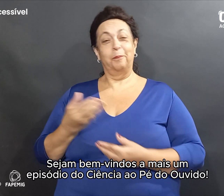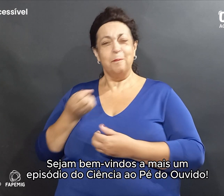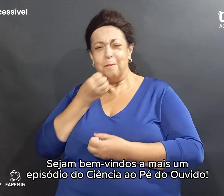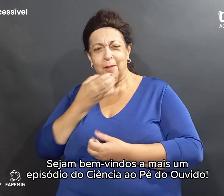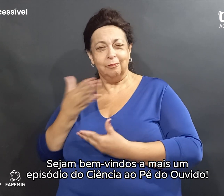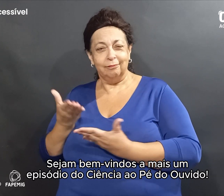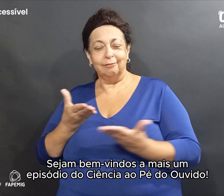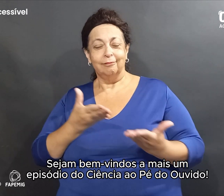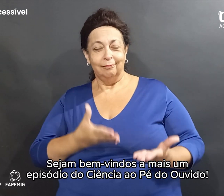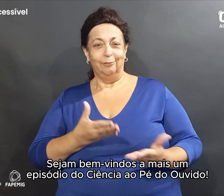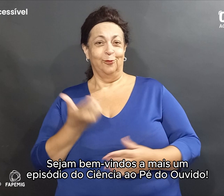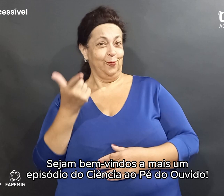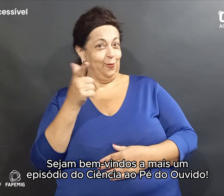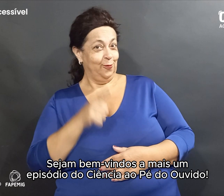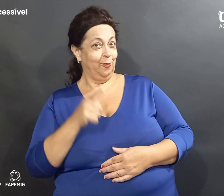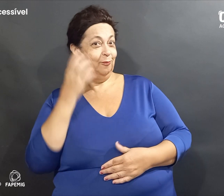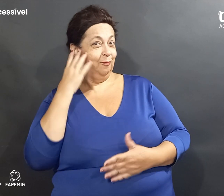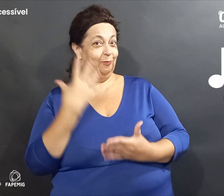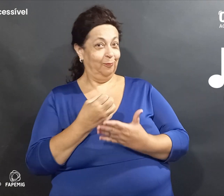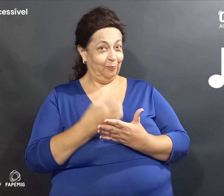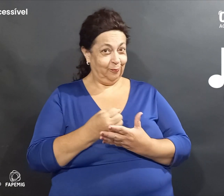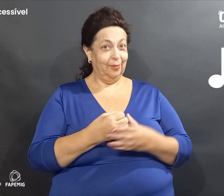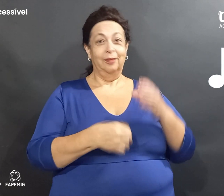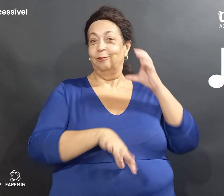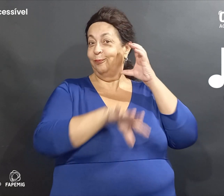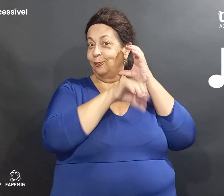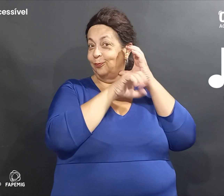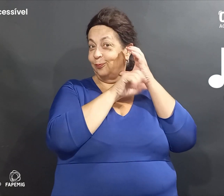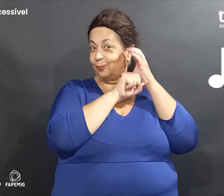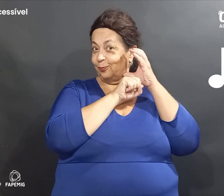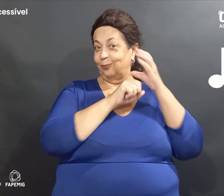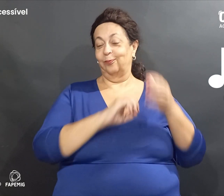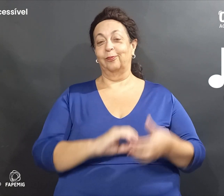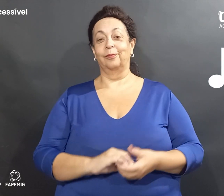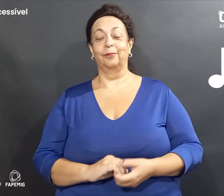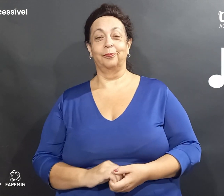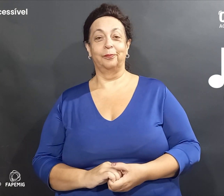a mais um episódio do Ciência ao Pé do Ouvido.